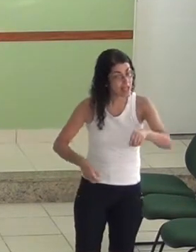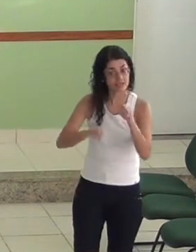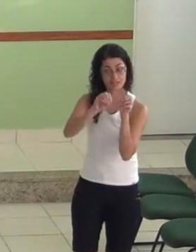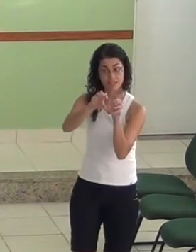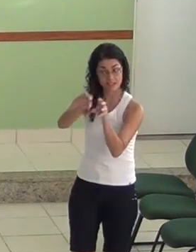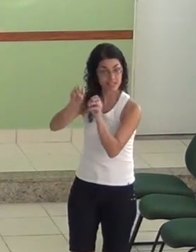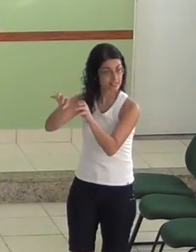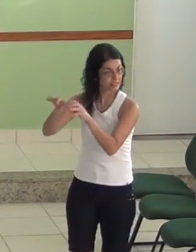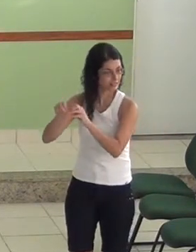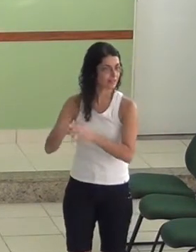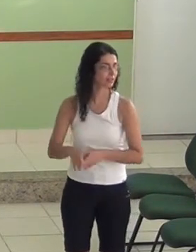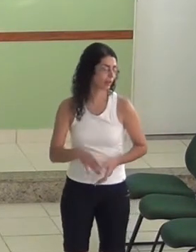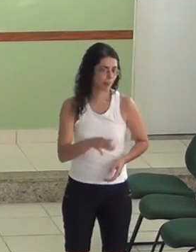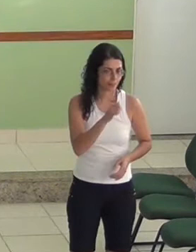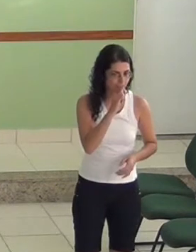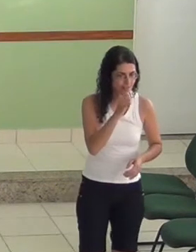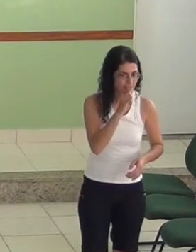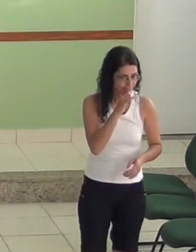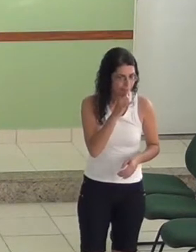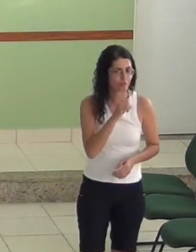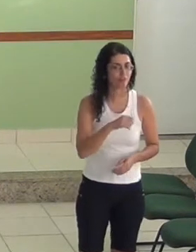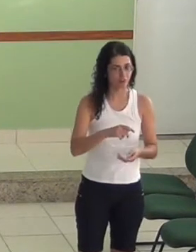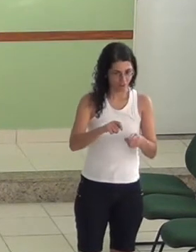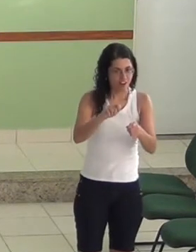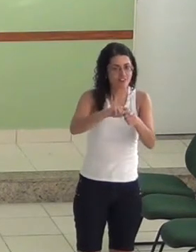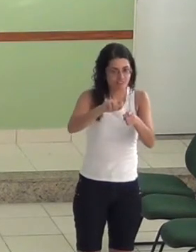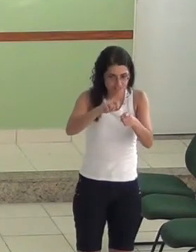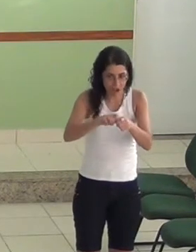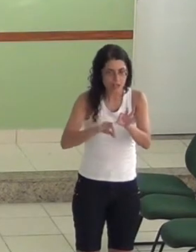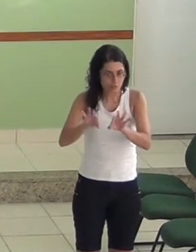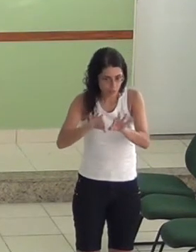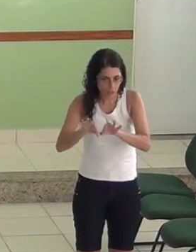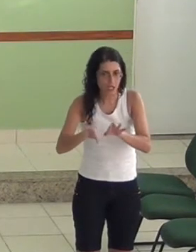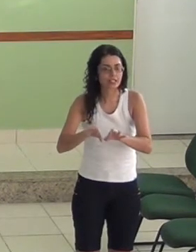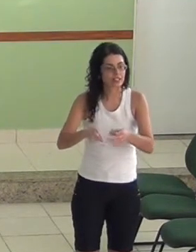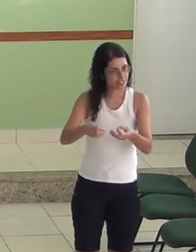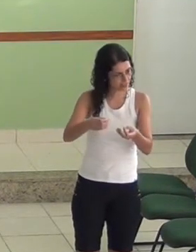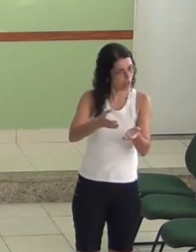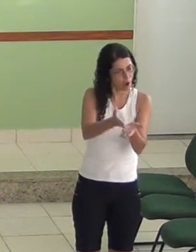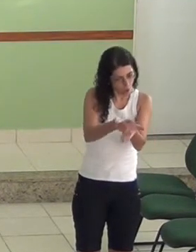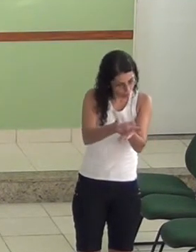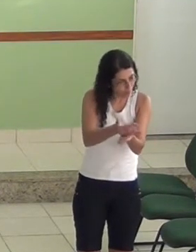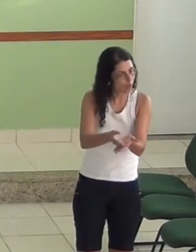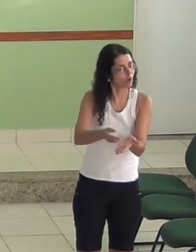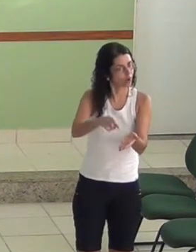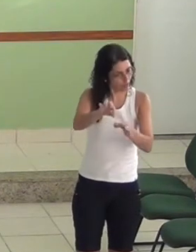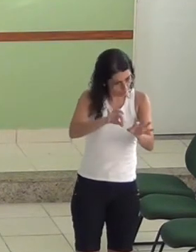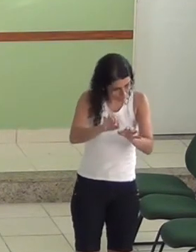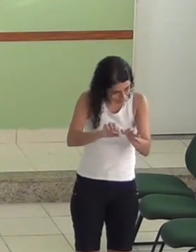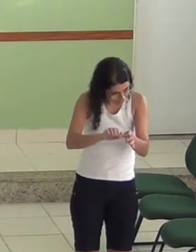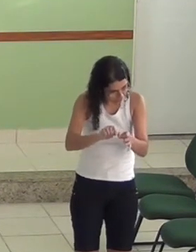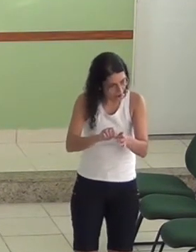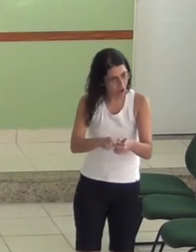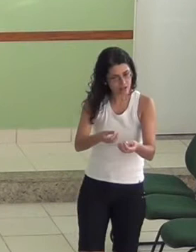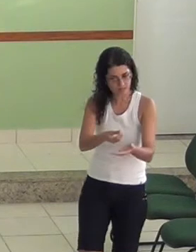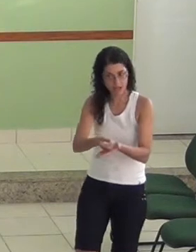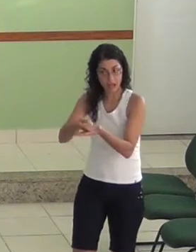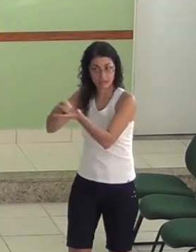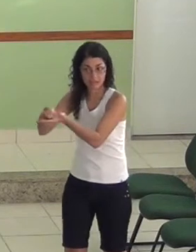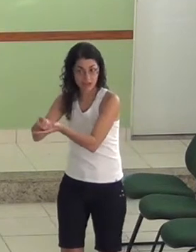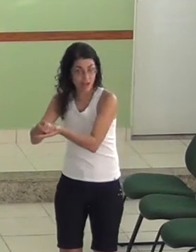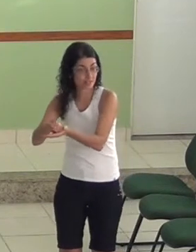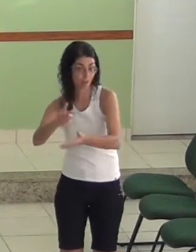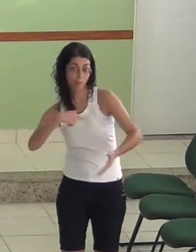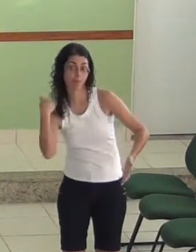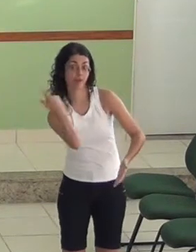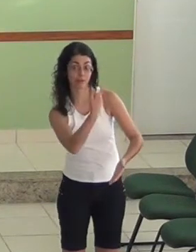com que os irmãos provem a receita do livro. Então o irmão vai comprar o livro e ainda vai experimentar as receitas que tem no livro. Então,